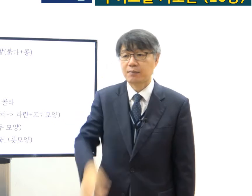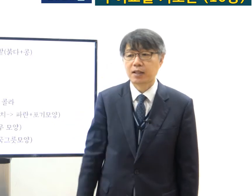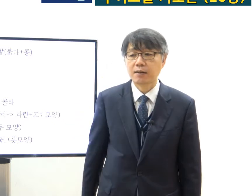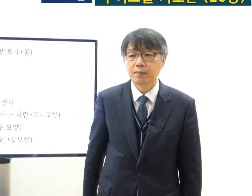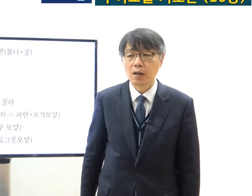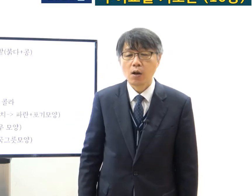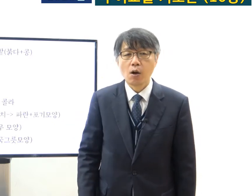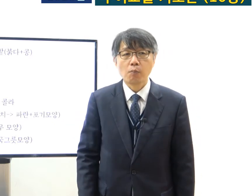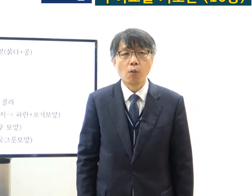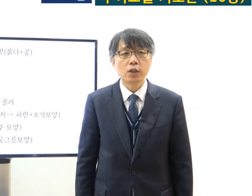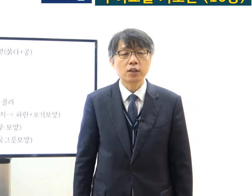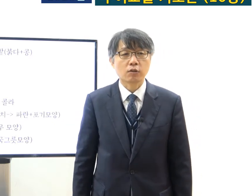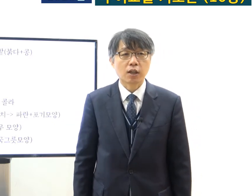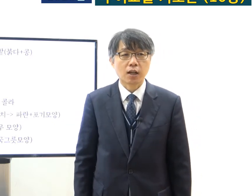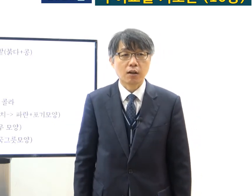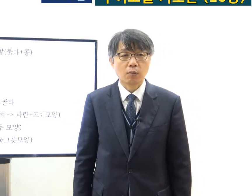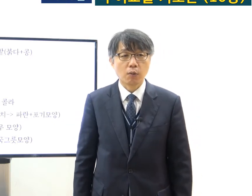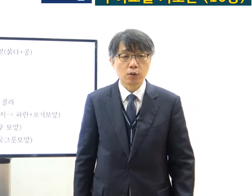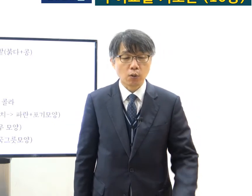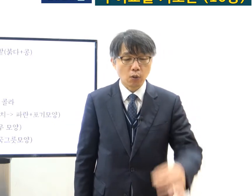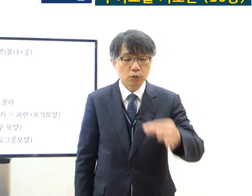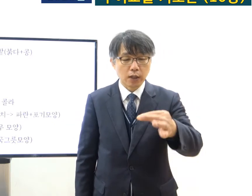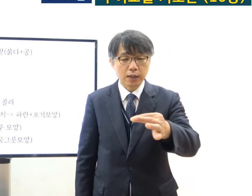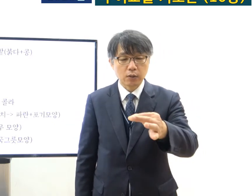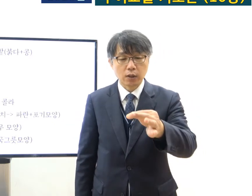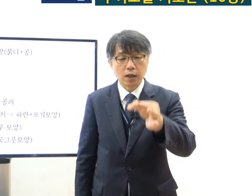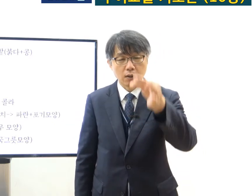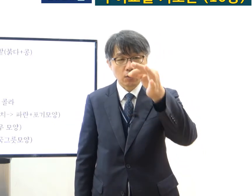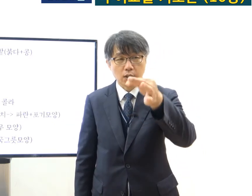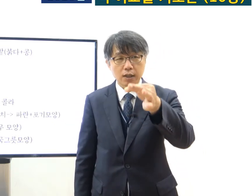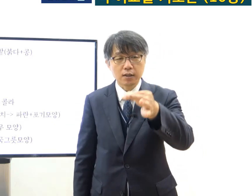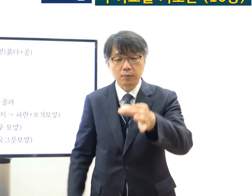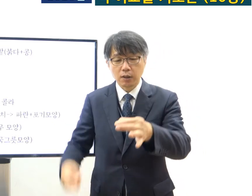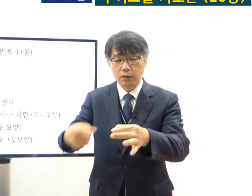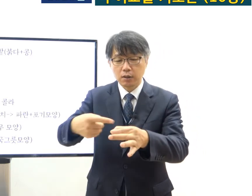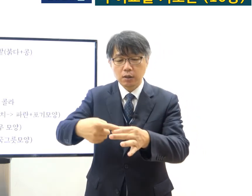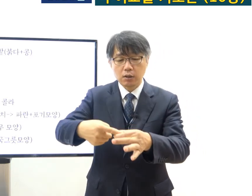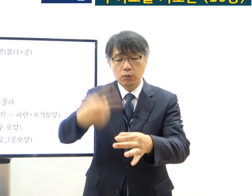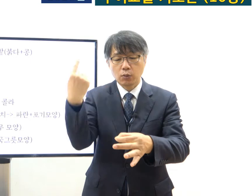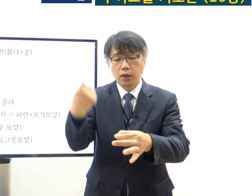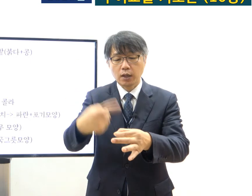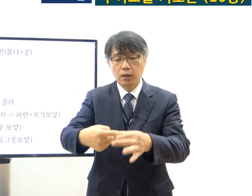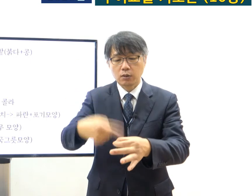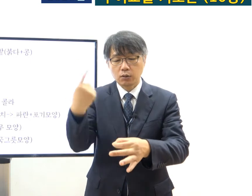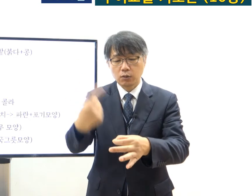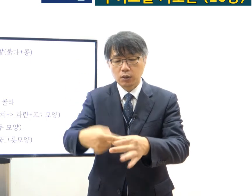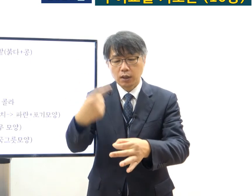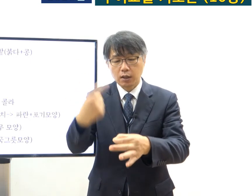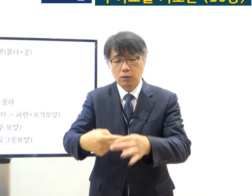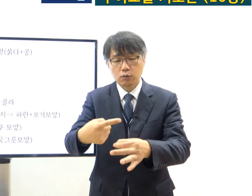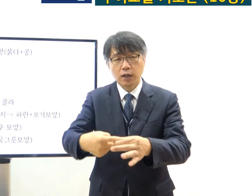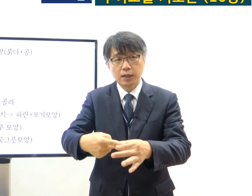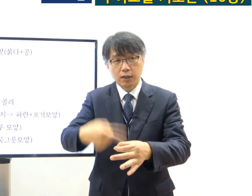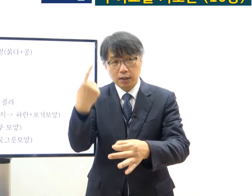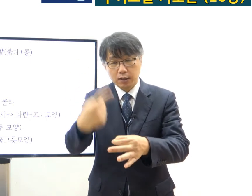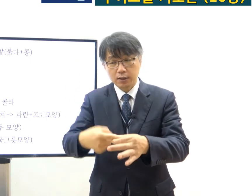쌀입니다. 보리는 어떻게 할까요? 보리도 중간에 이렇게 되어 있으면, 이렇게 중간에 이렇게 되어